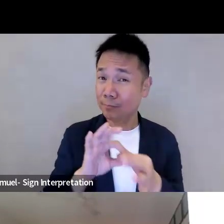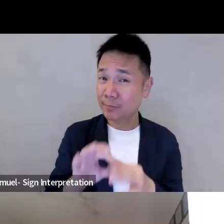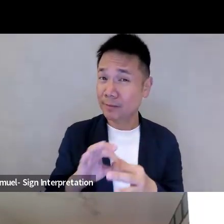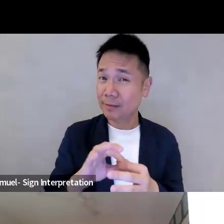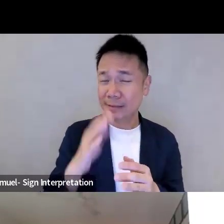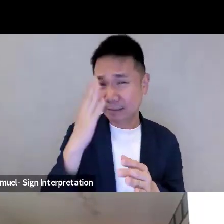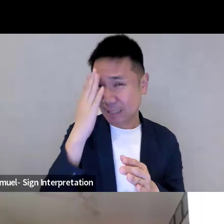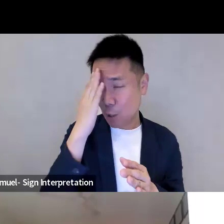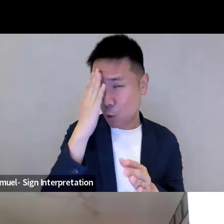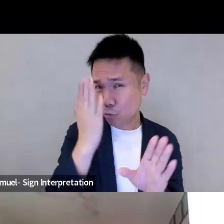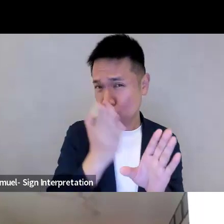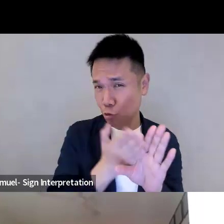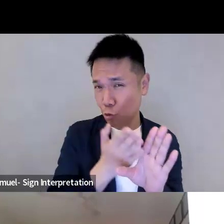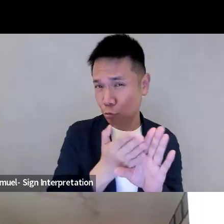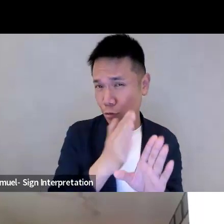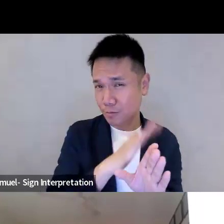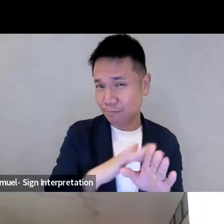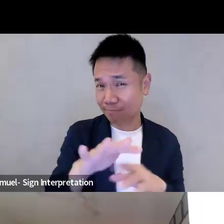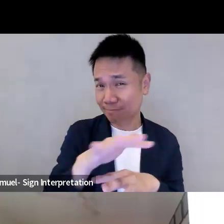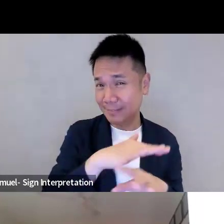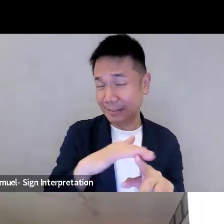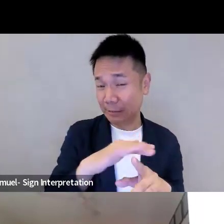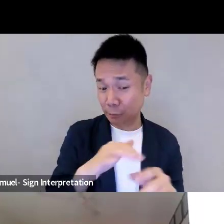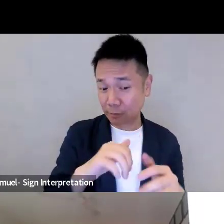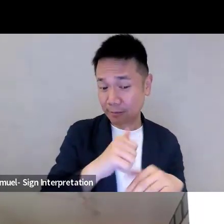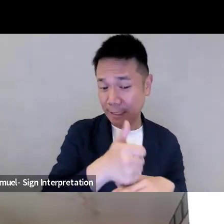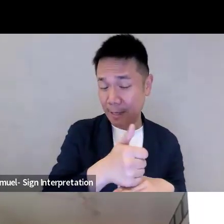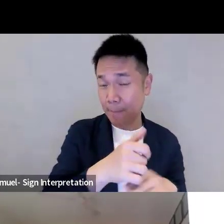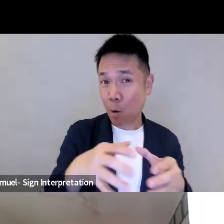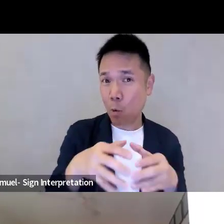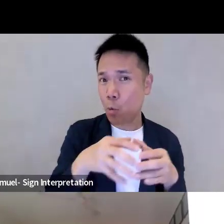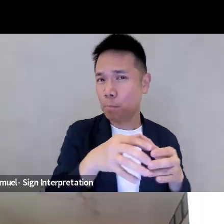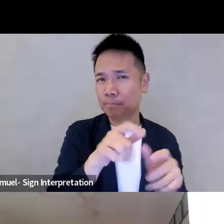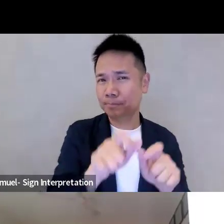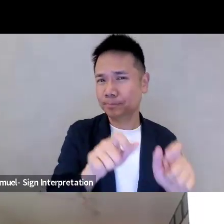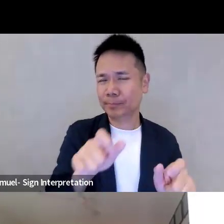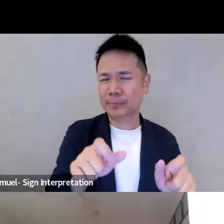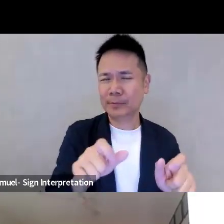是在一个比较小的一个团体。